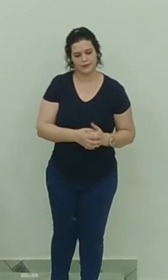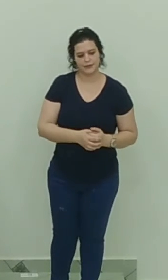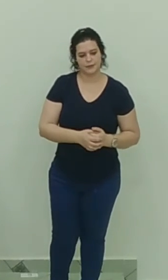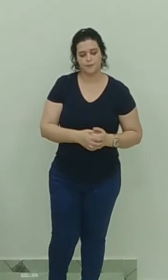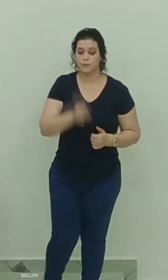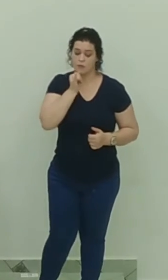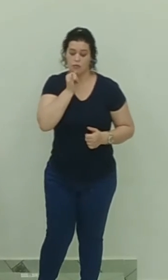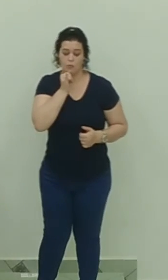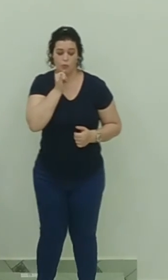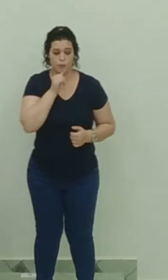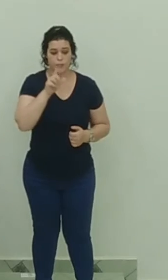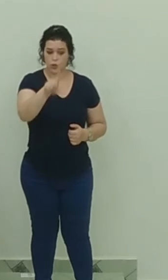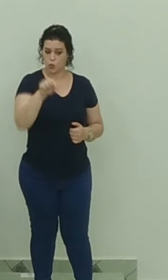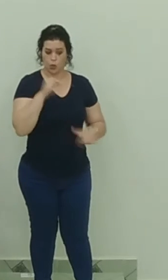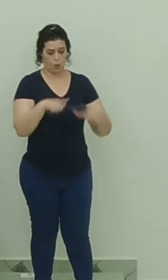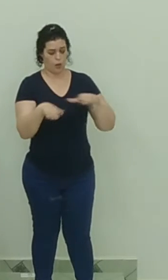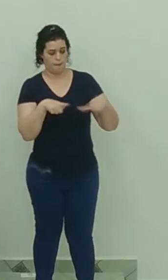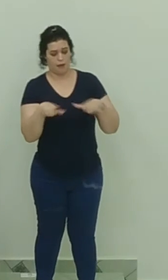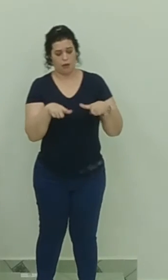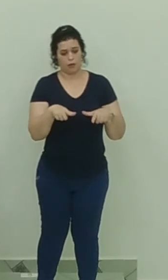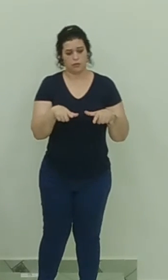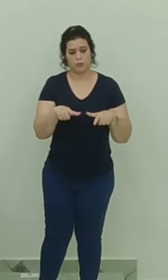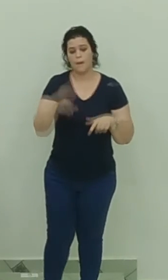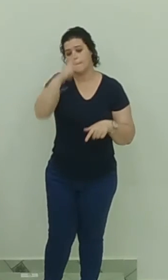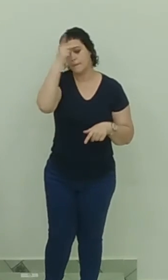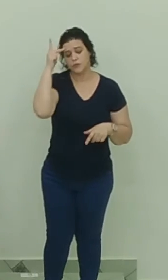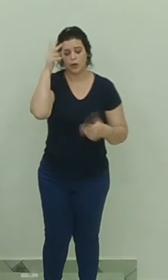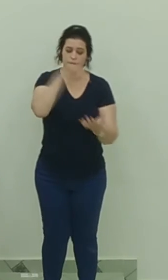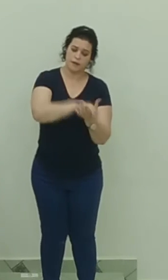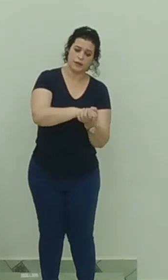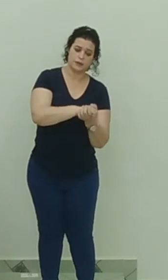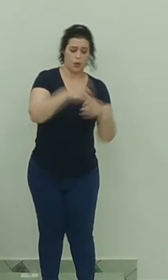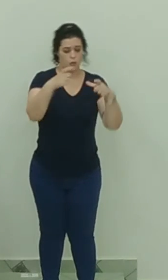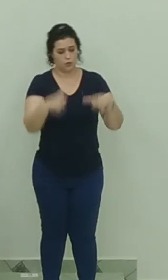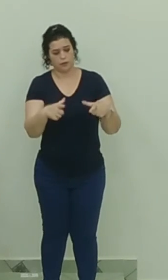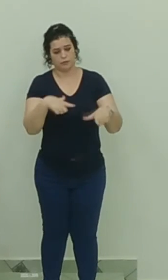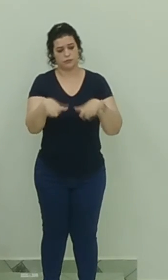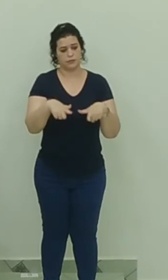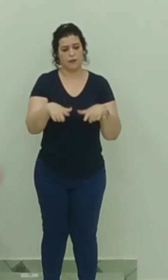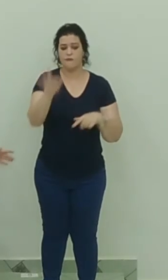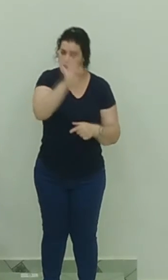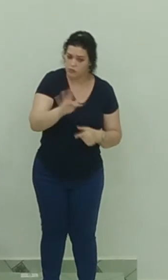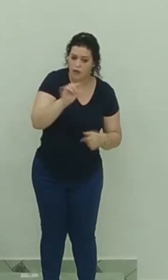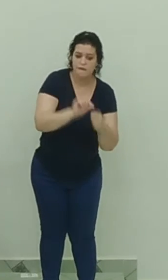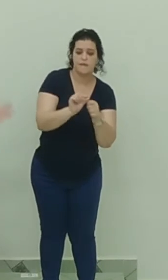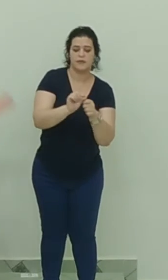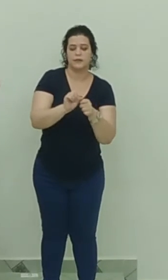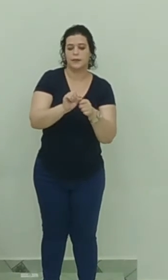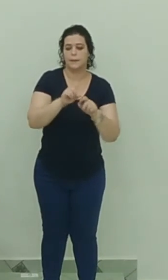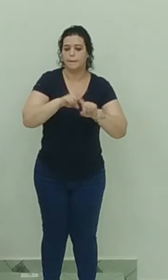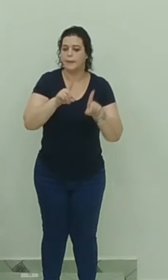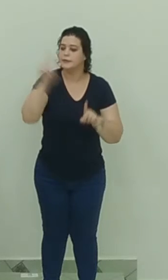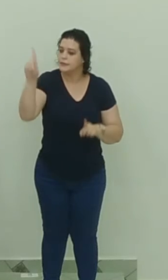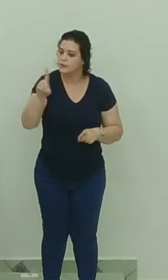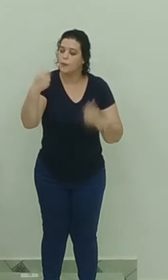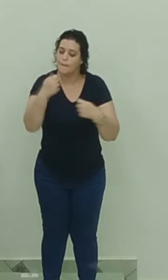você vai casar, aonde você vai trabalhar, e saiba que Deus está na frente, mas